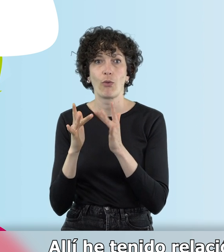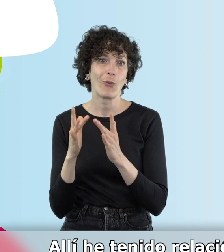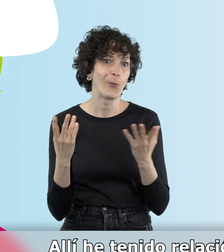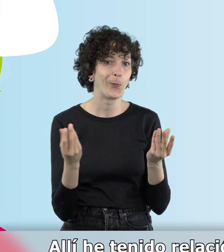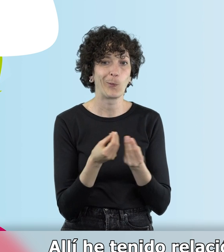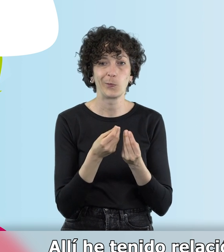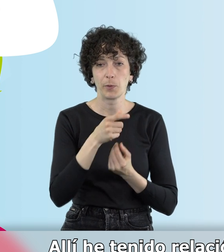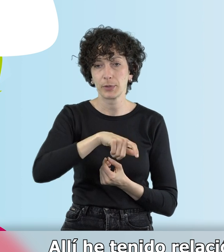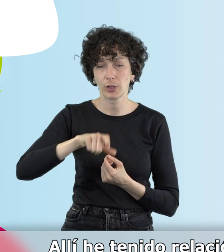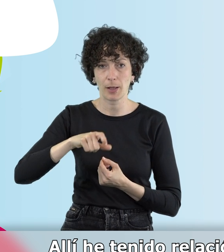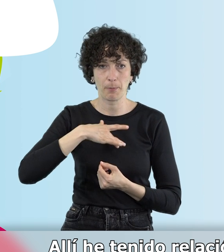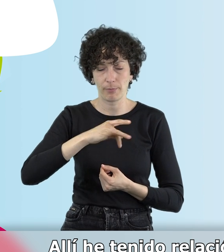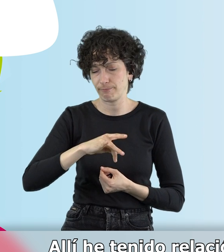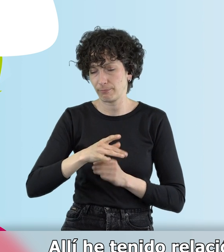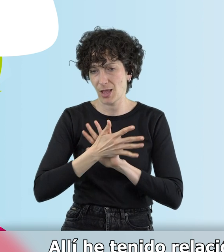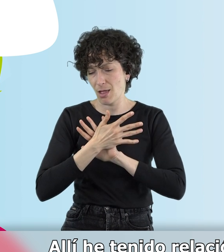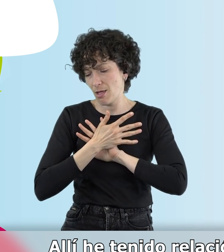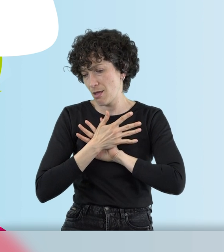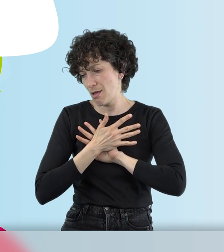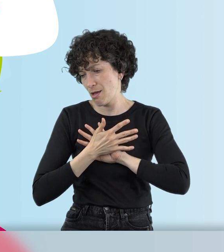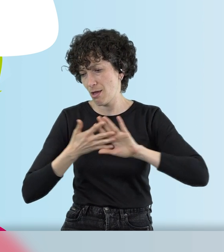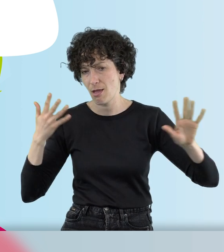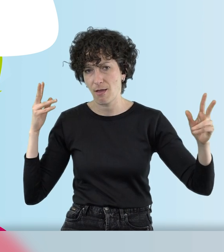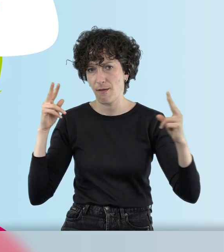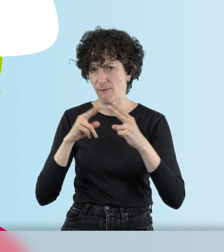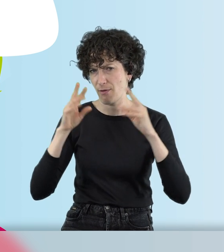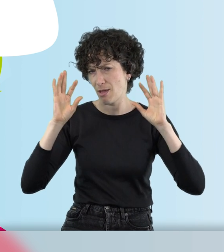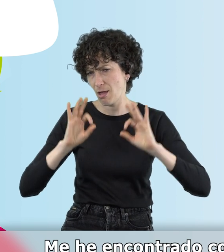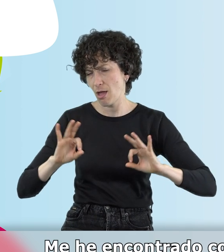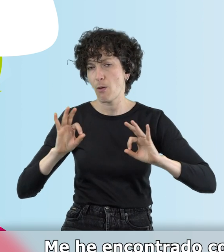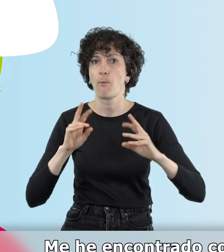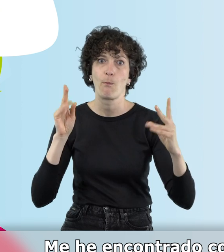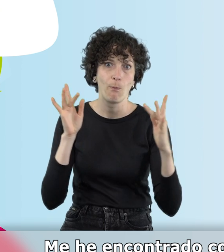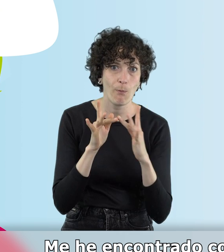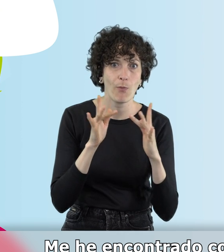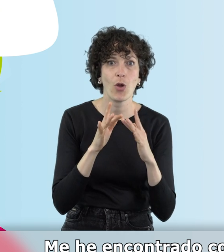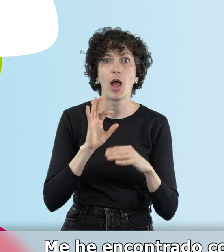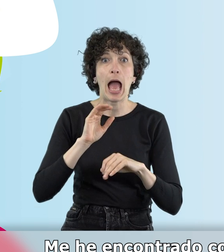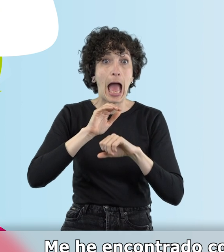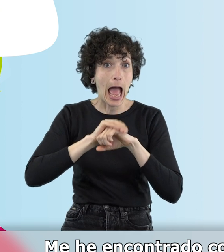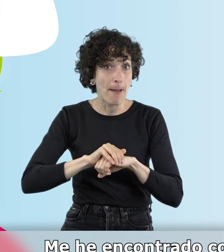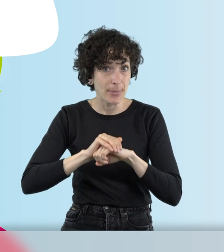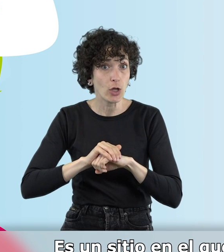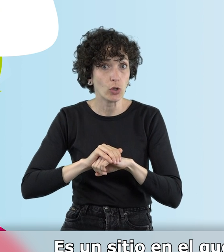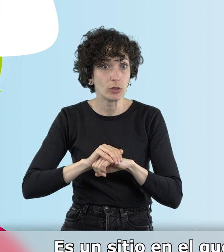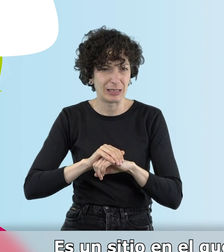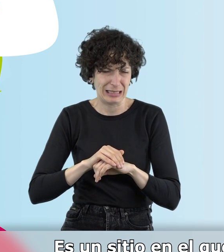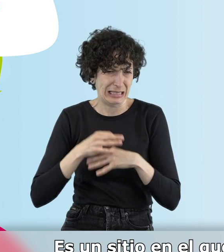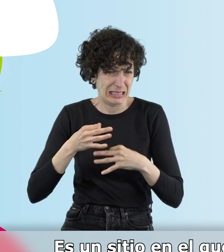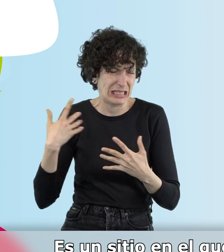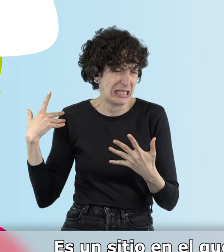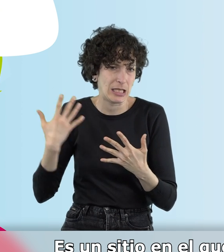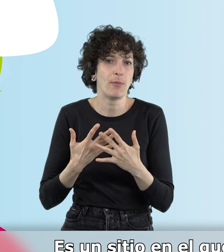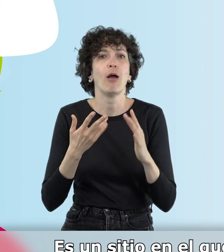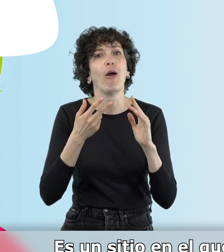con gente que hacía muchos años que no veía, me he encontrado con los amigos de toda la vida y es